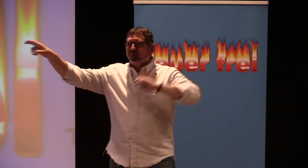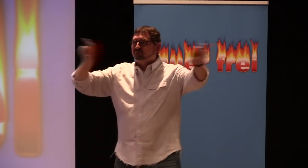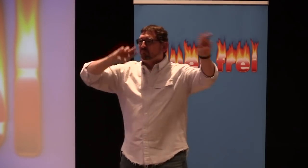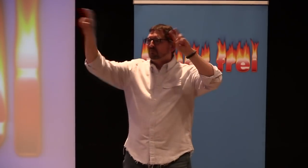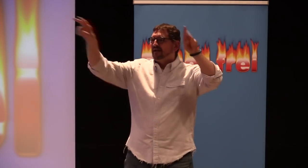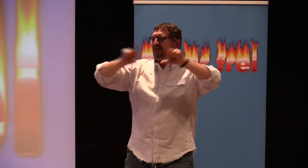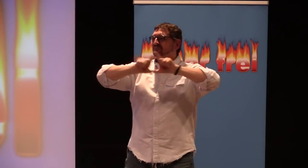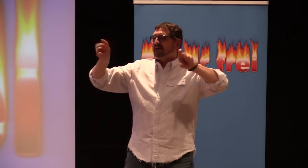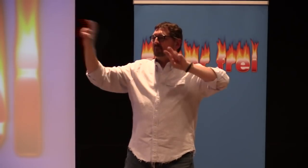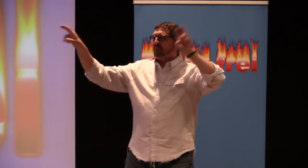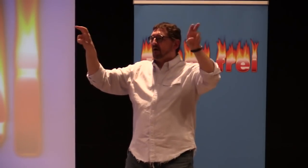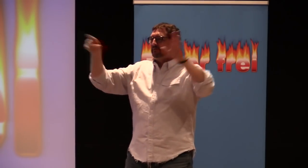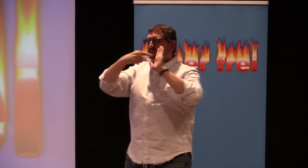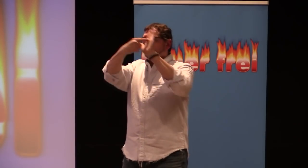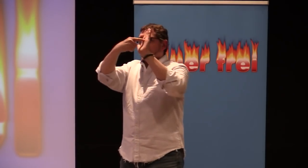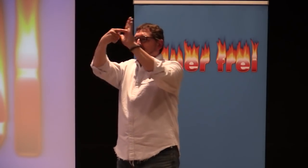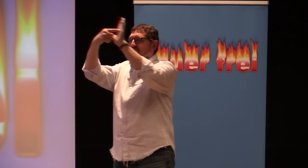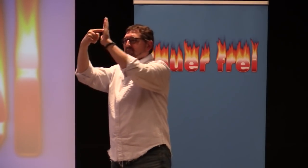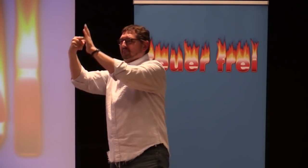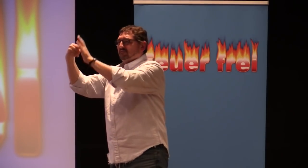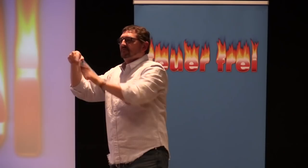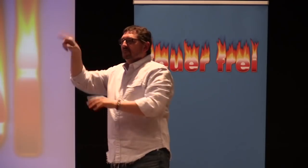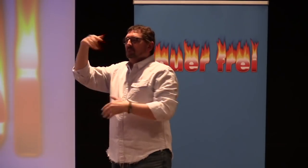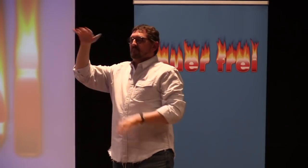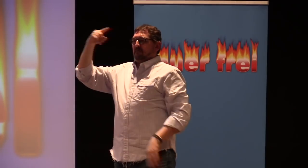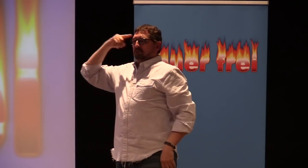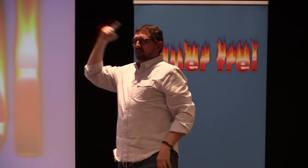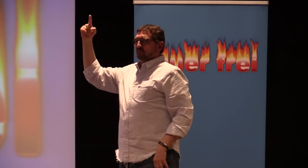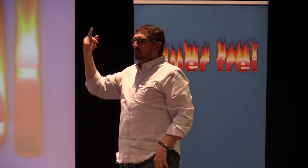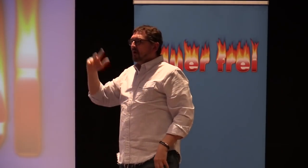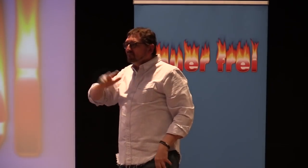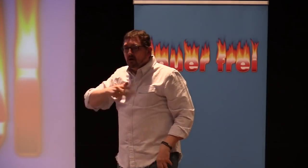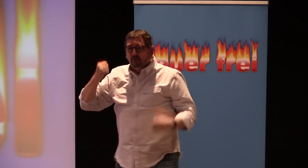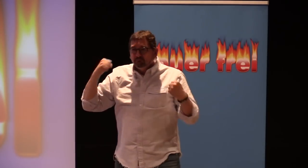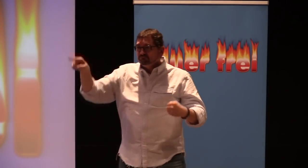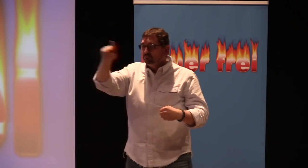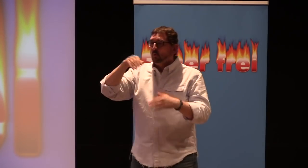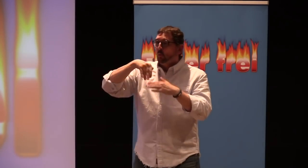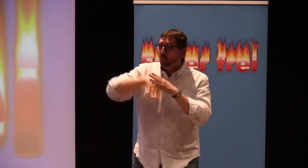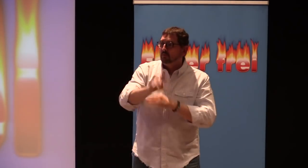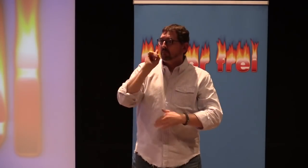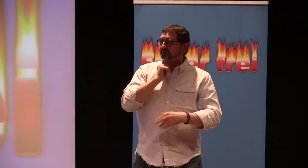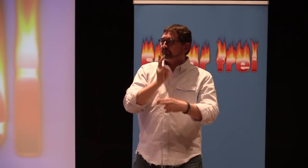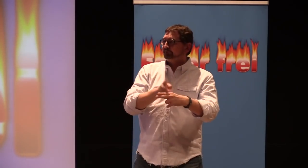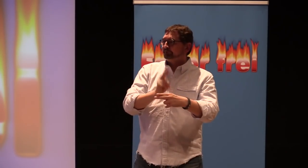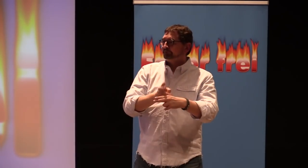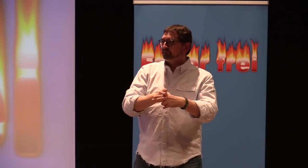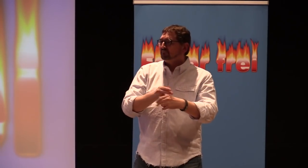diesen Preis. Und ich frage mich, warum andere Menschen das nicht genauso machen, andere Gehörlose das auszumachen, weil gerade das ist doch etwas, was